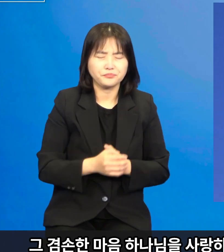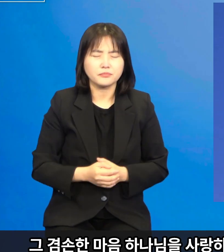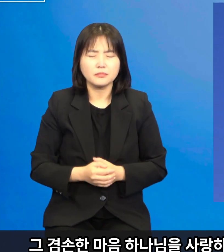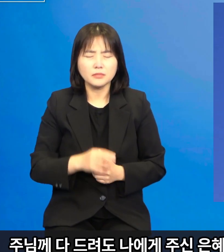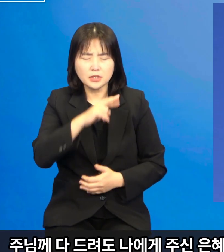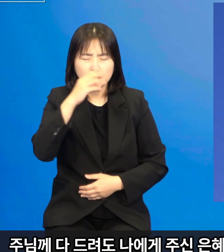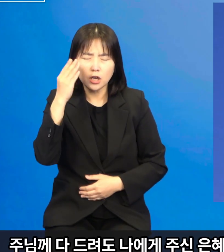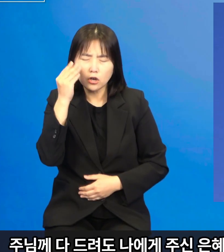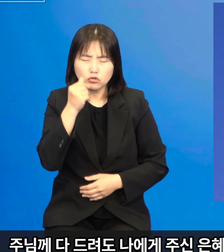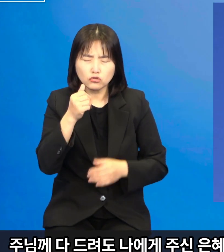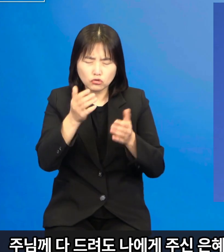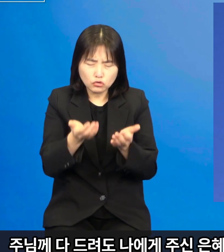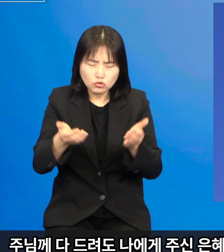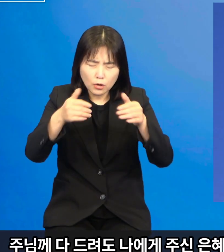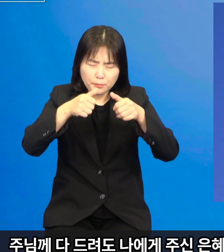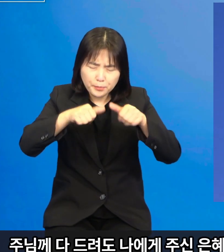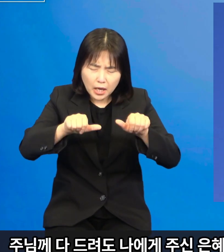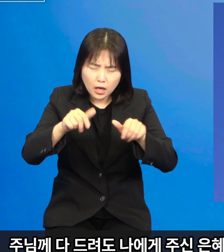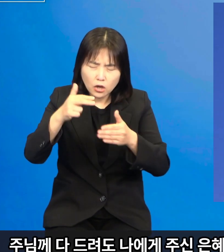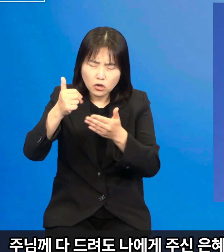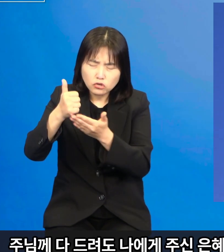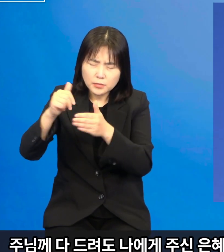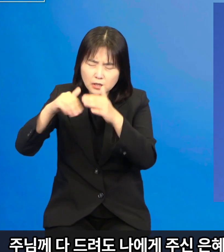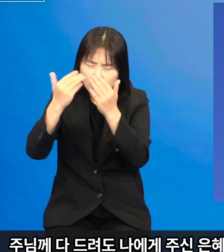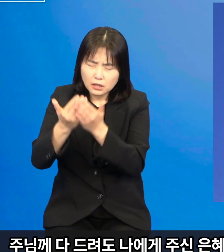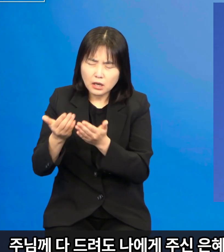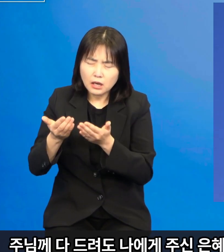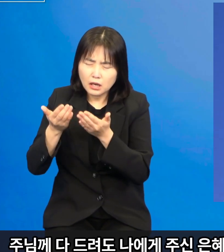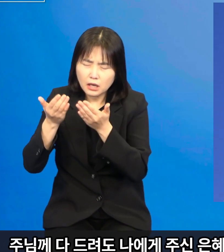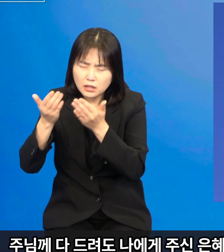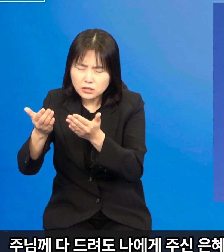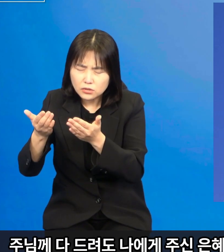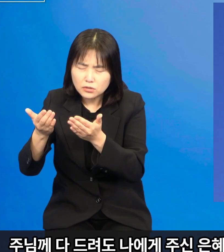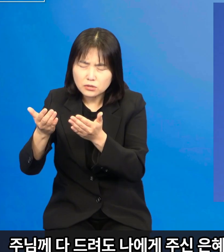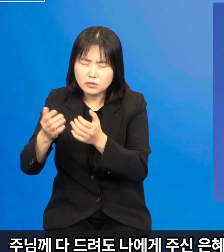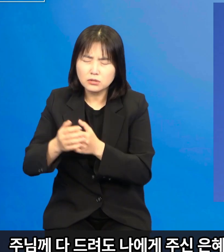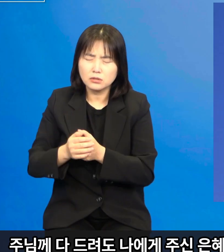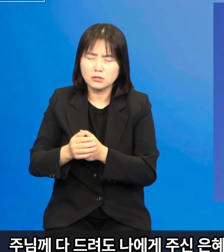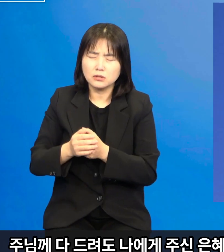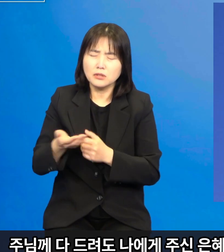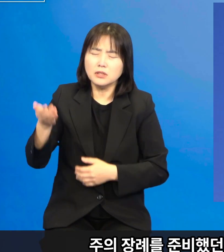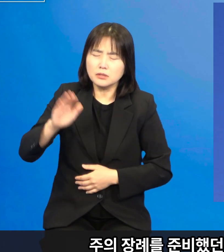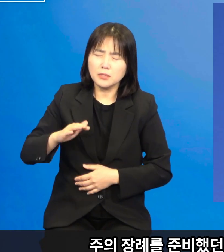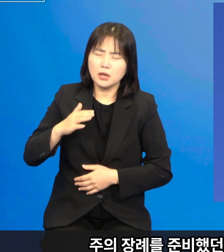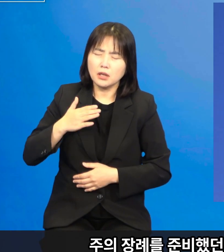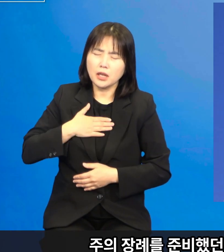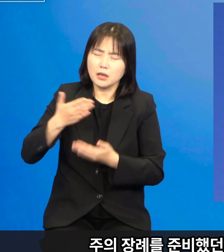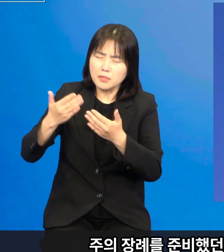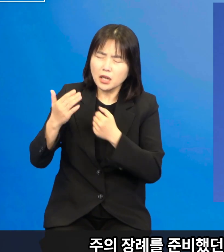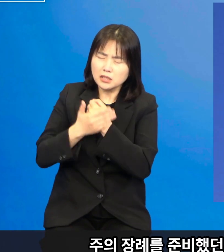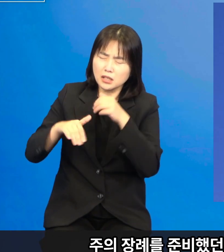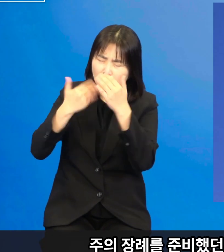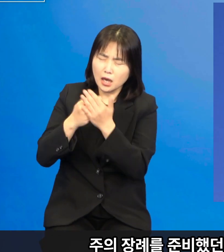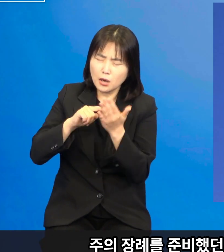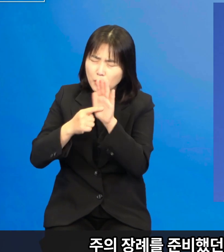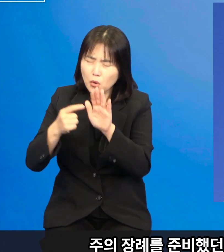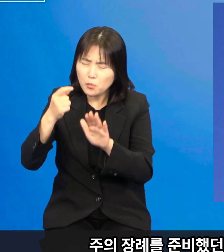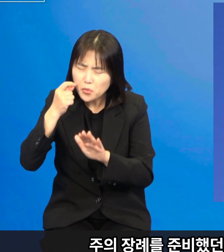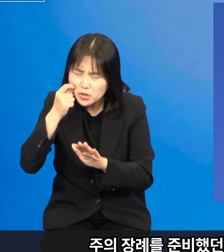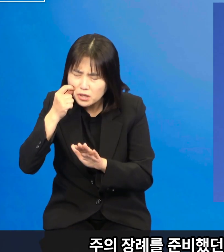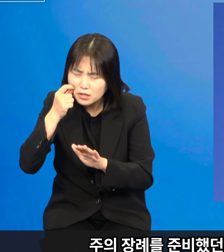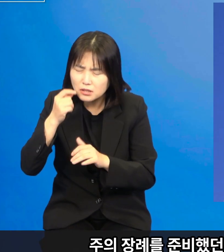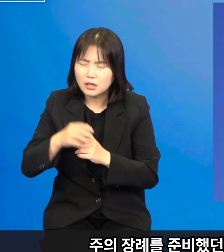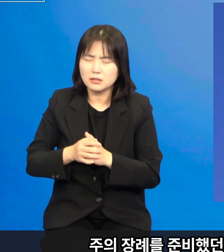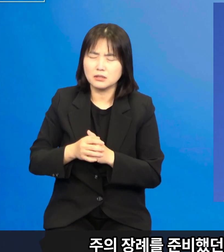향유옥합을 깨뜨리면서 주님께 다 드려도 나에게 주신 은혜를 다 표현할 길이 없다라고 울면서 주의 장례를 준비했던